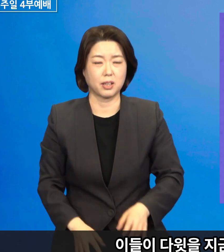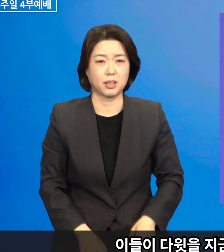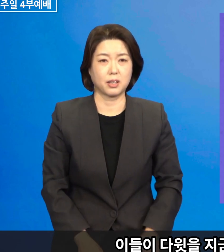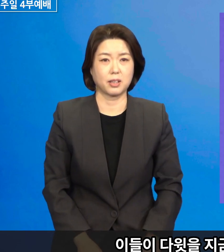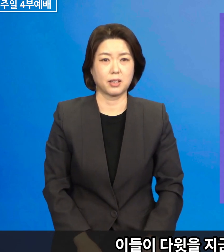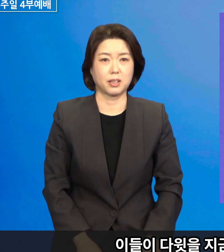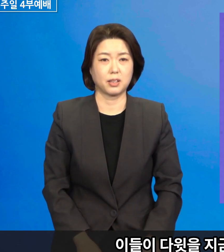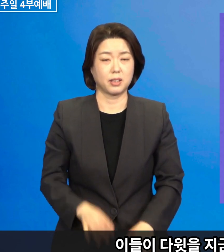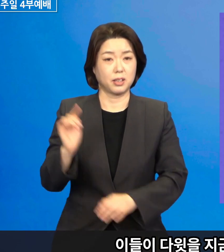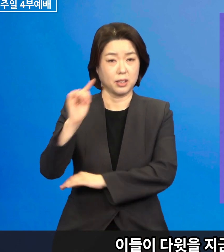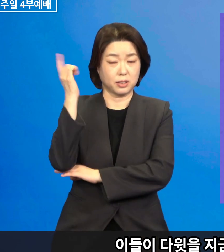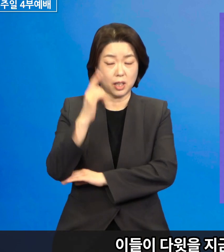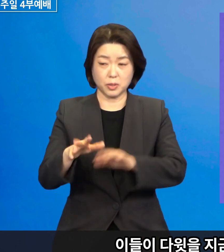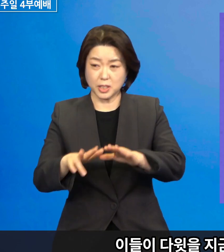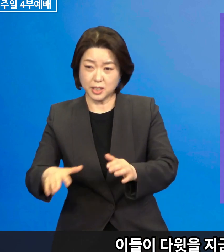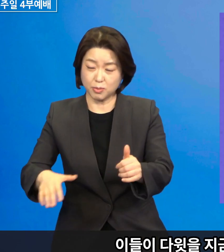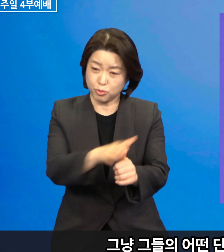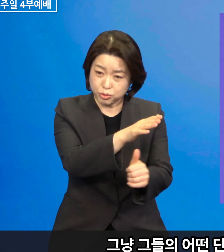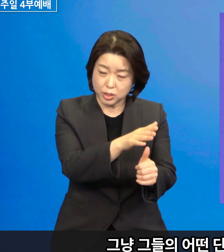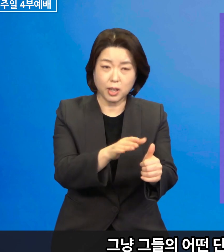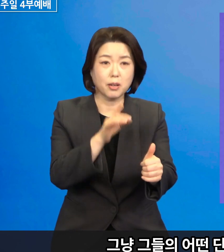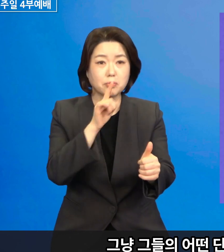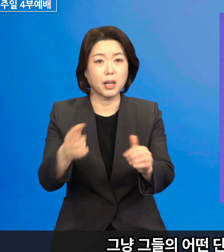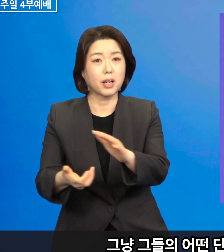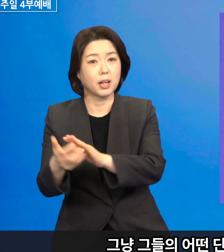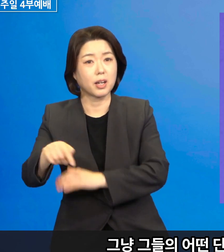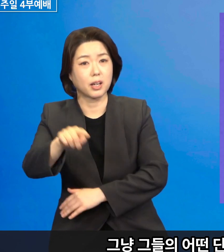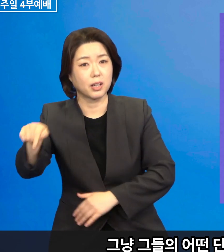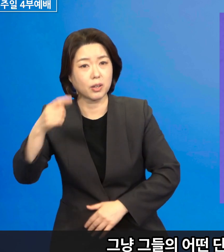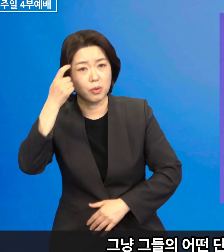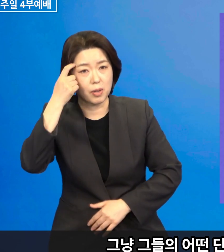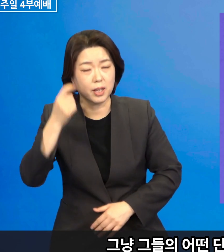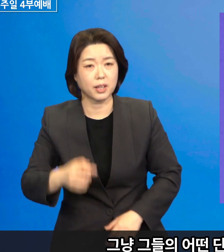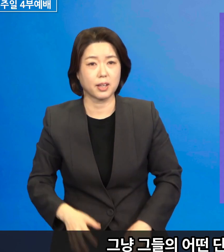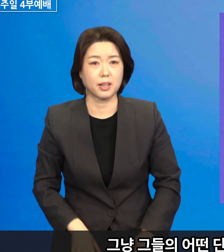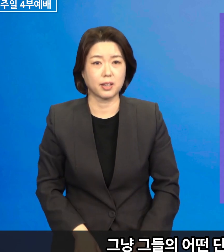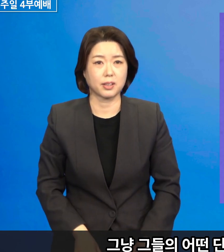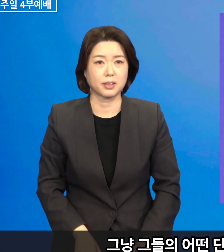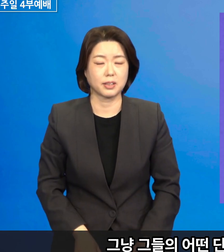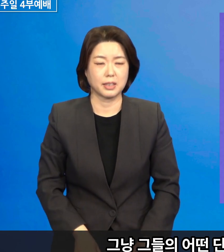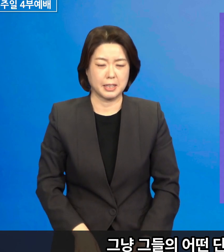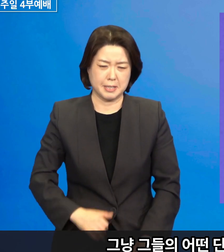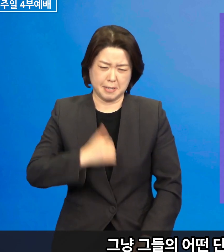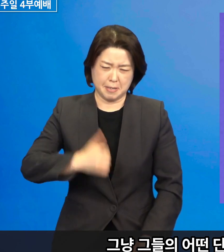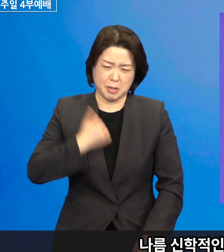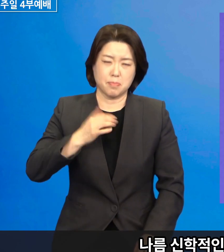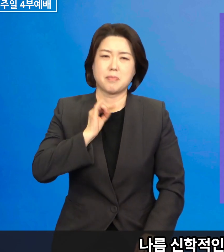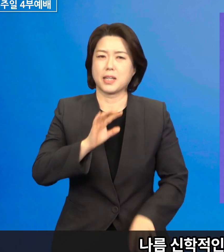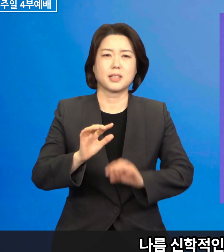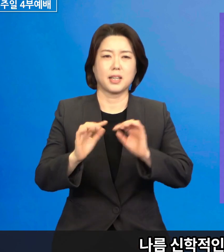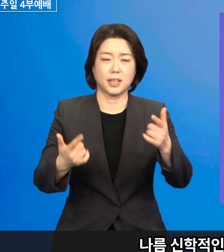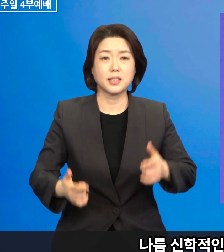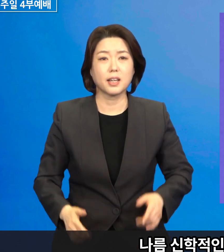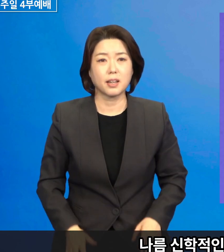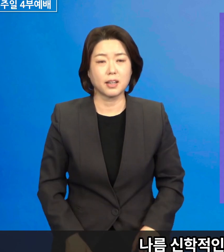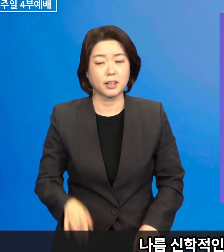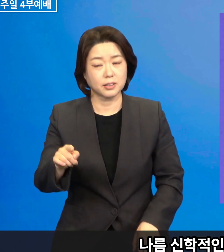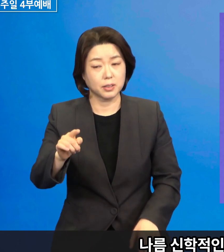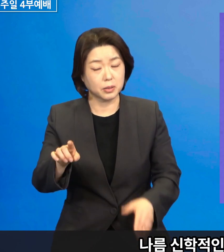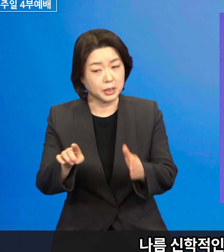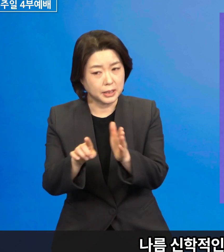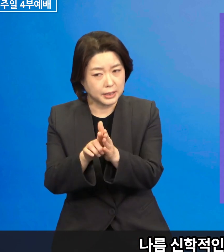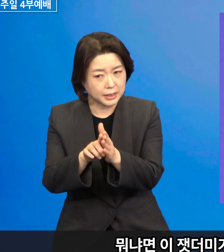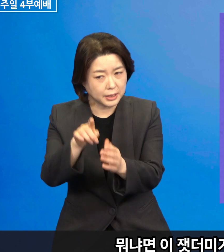이 다윗을 지금 죽이자고 하는 것은 그냥 그들이 어떤 단지 분노만은 아닙니다. 나름 신학적인